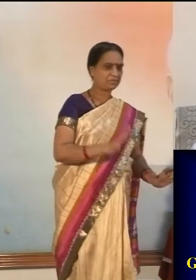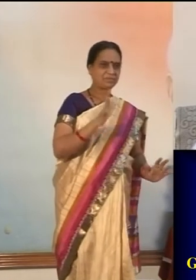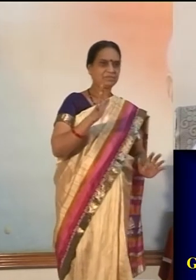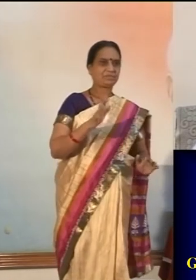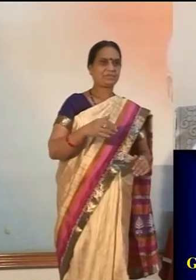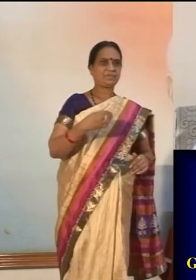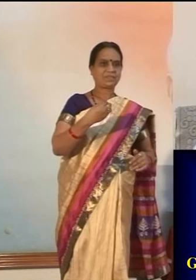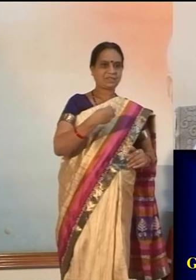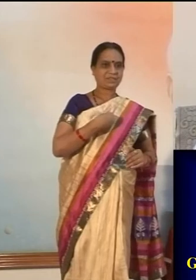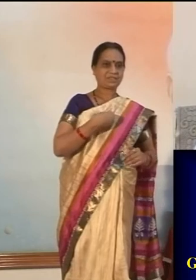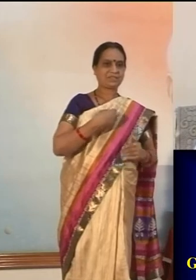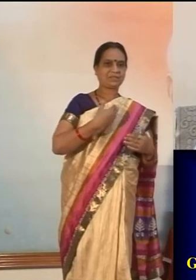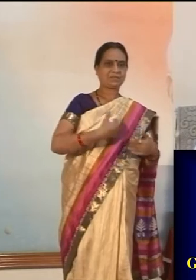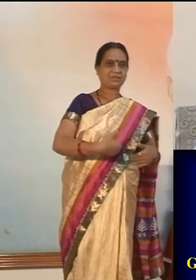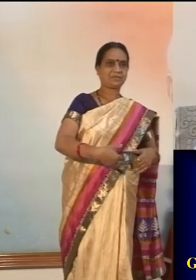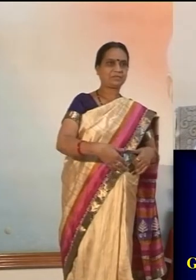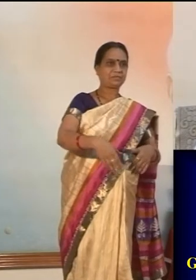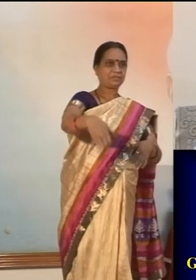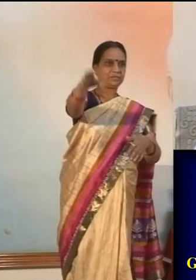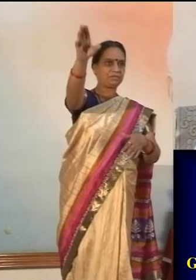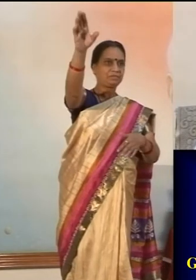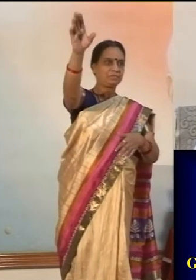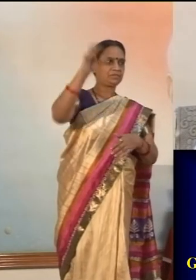इसलिए आप हमारे साथ चलिए।